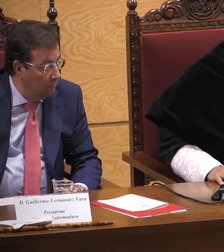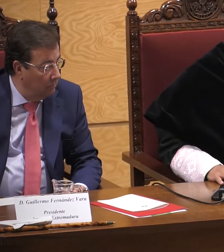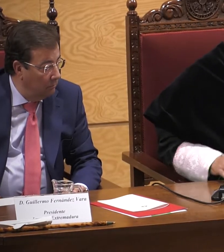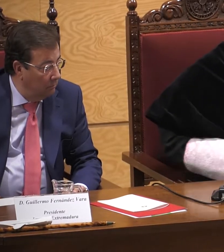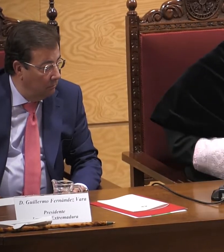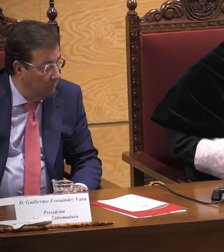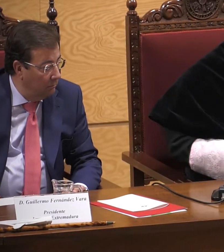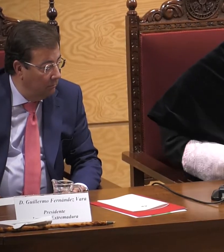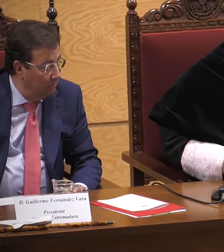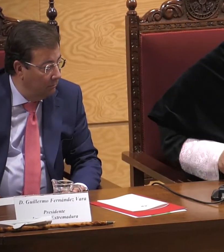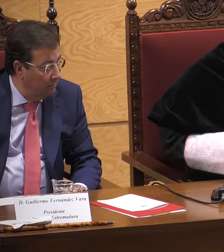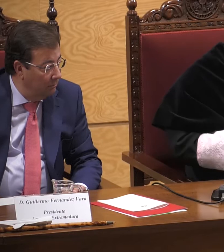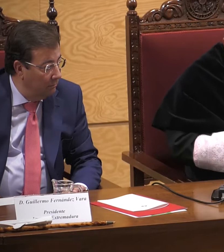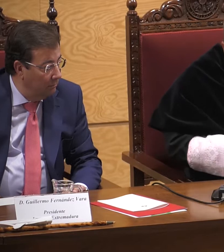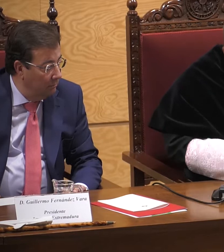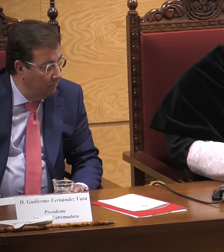Ustedes perdonen.